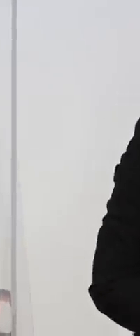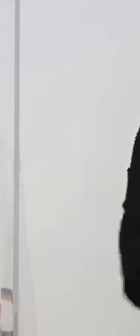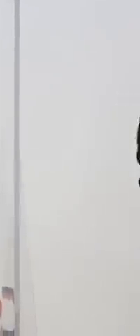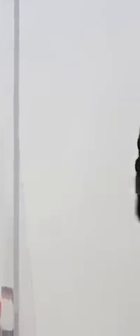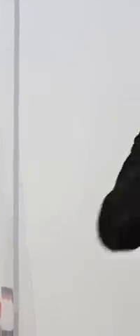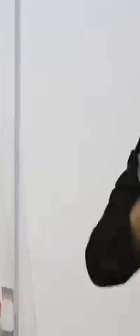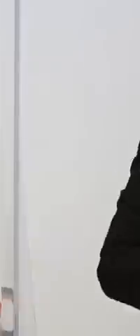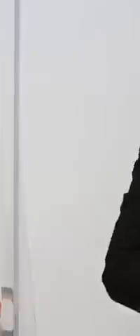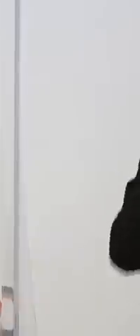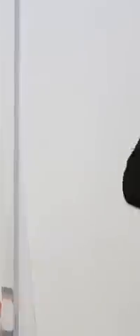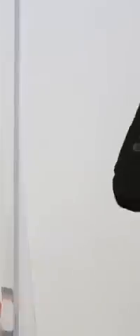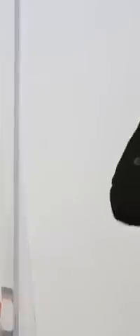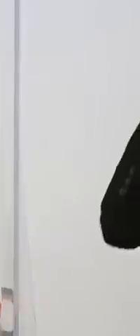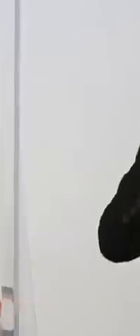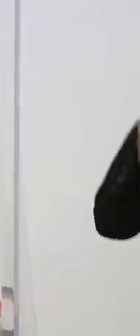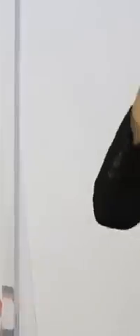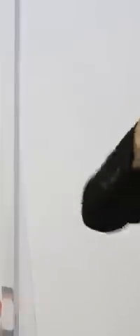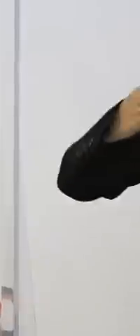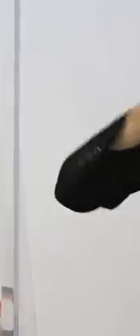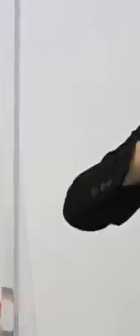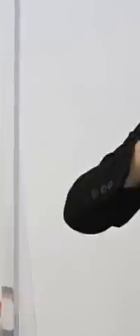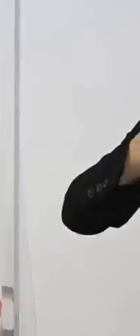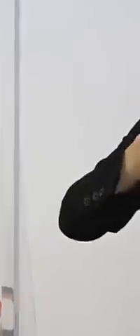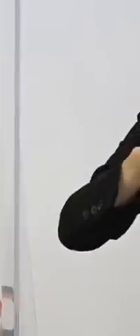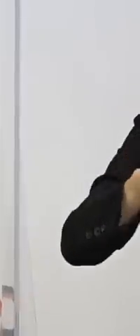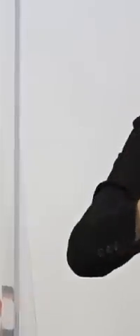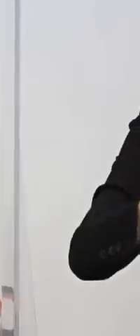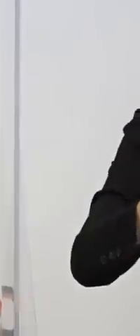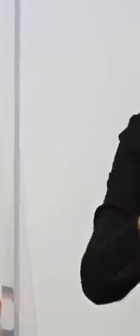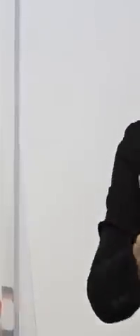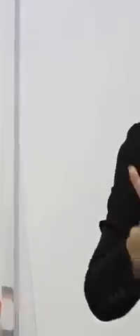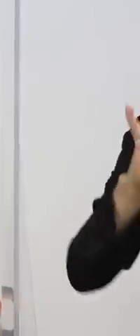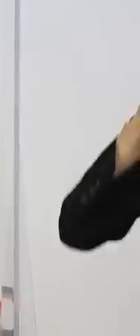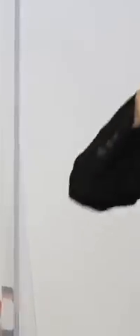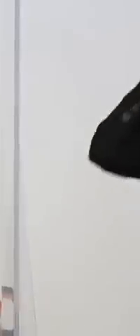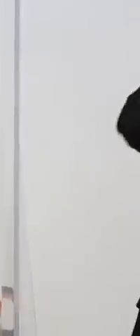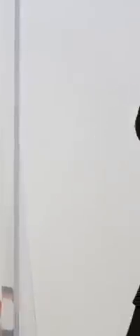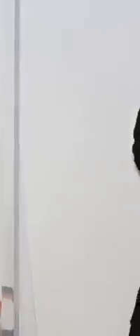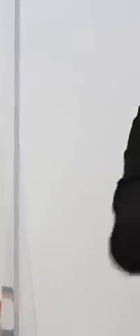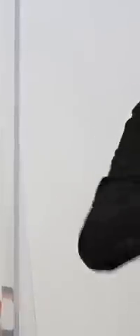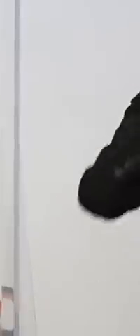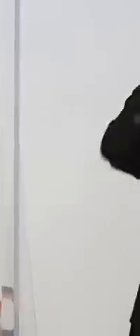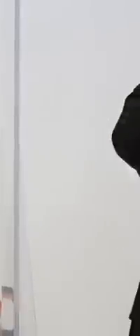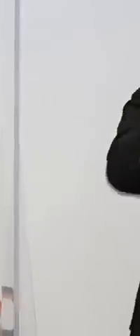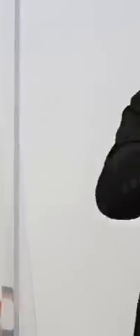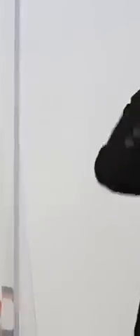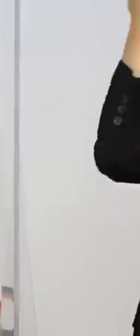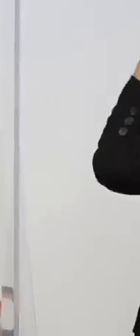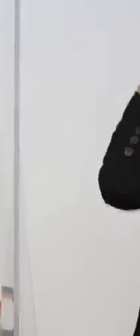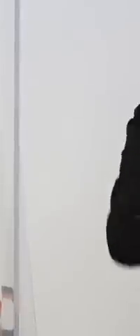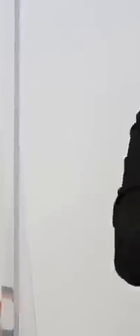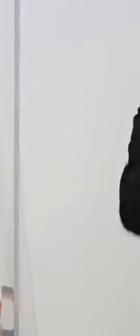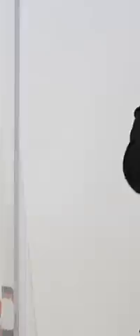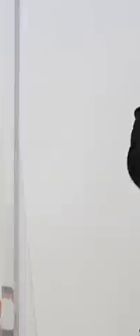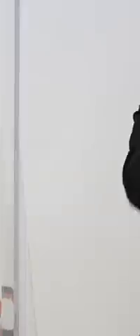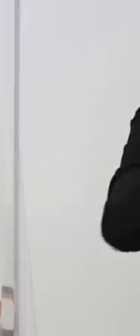여러분, 대한민국 다누리가 달을 품었습니다. 대한민국의 과학기술이 지구를 넘어 달에